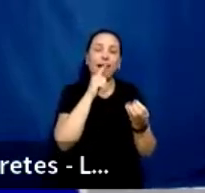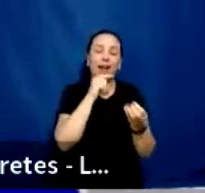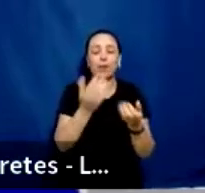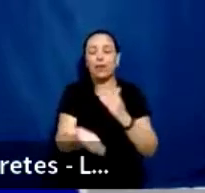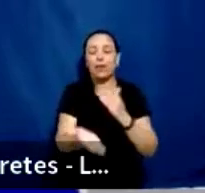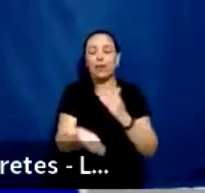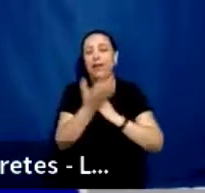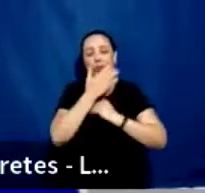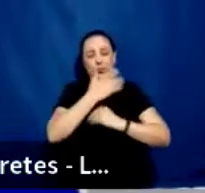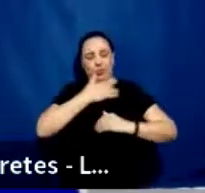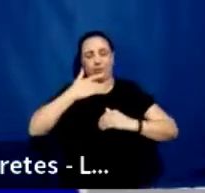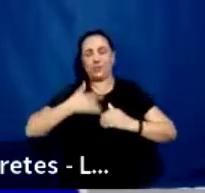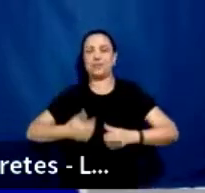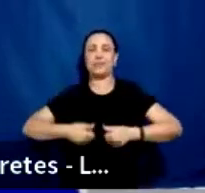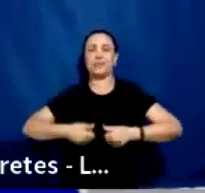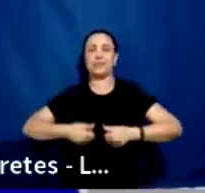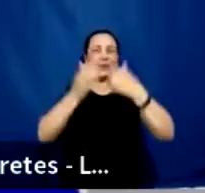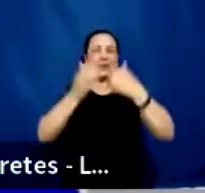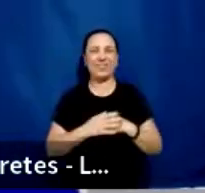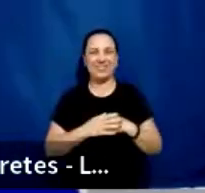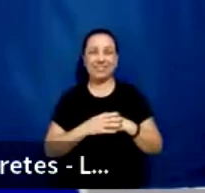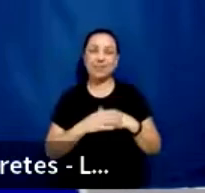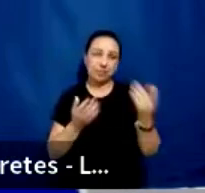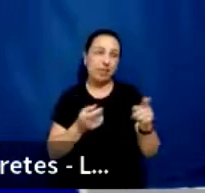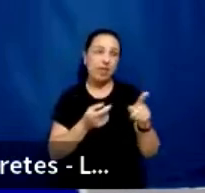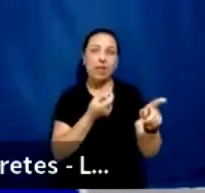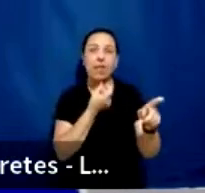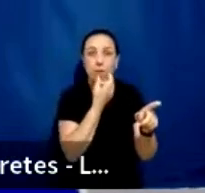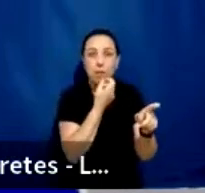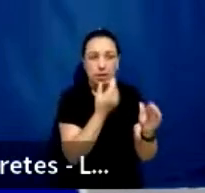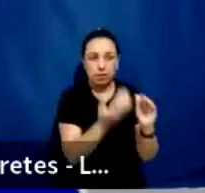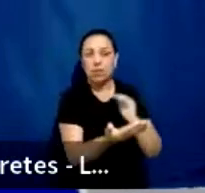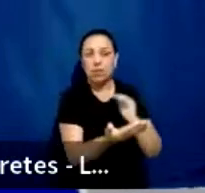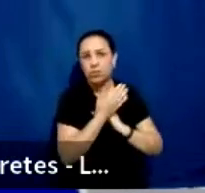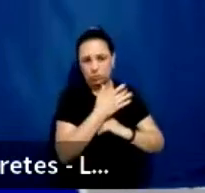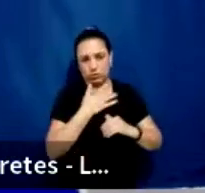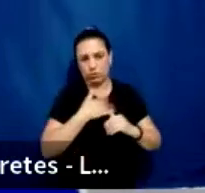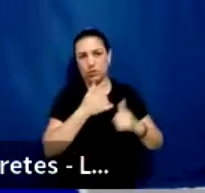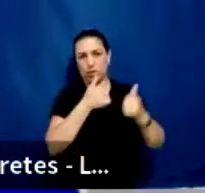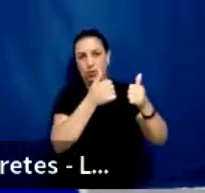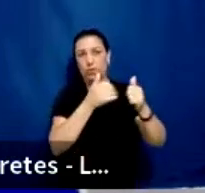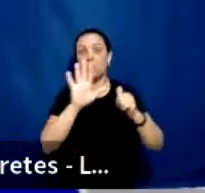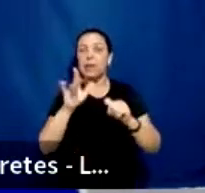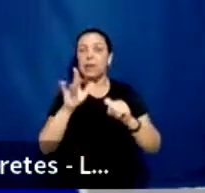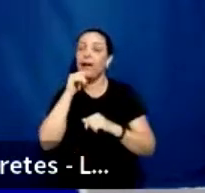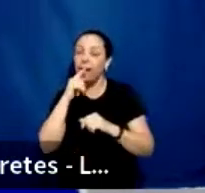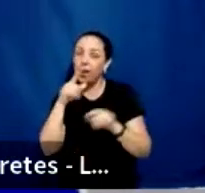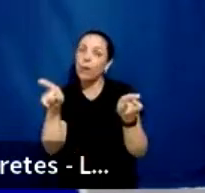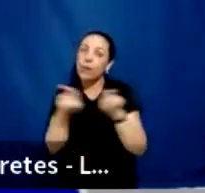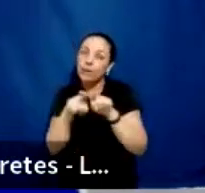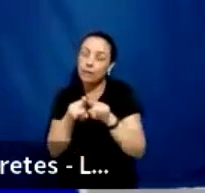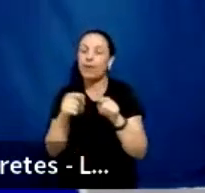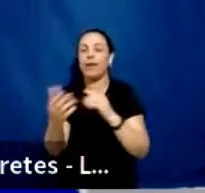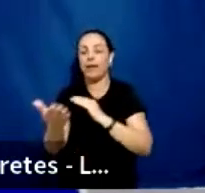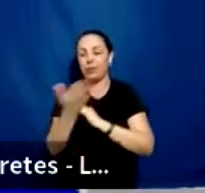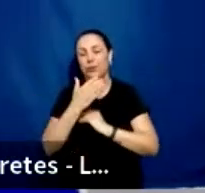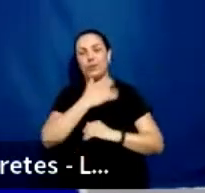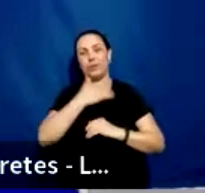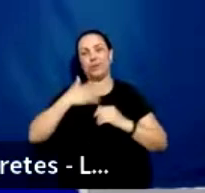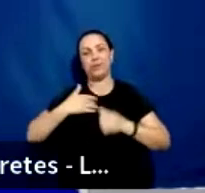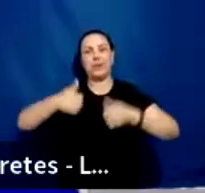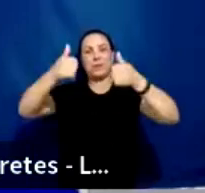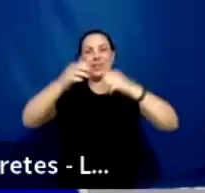de saúde. Lembra que nós vimos? Ele antioxida ali, eliminando os radicais livres em